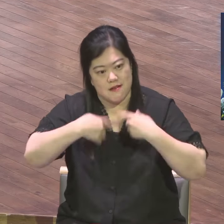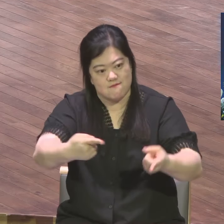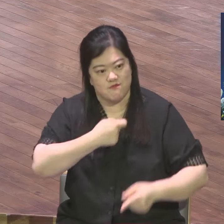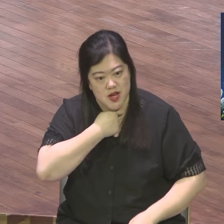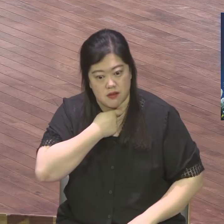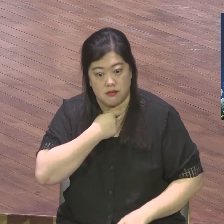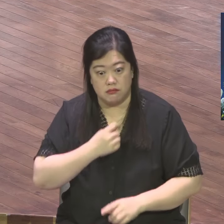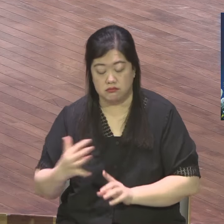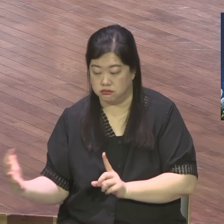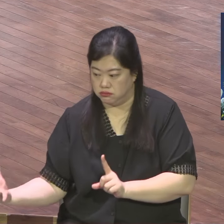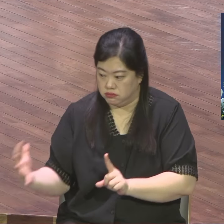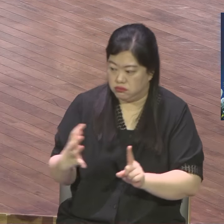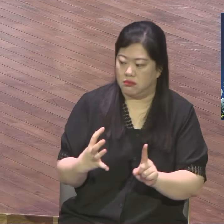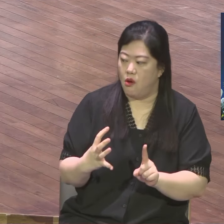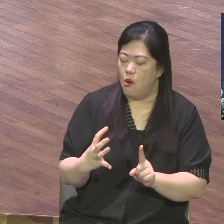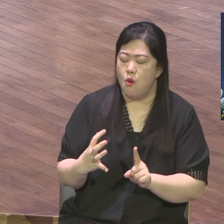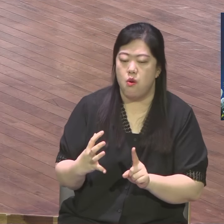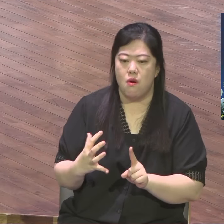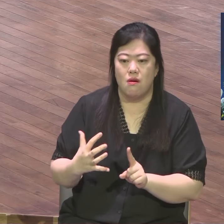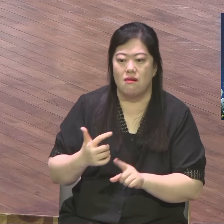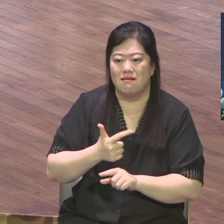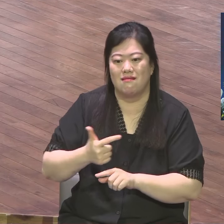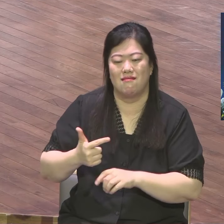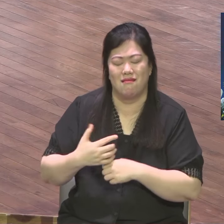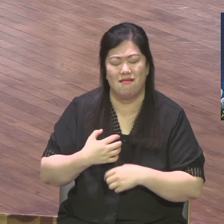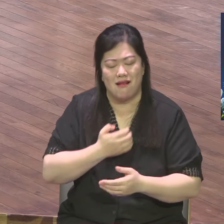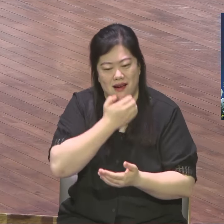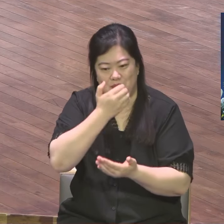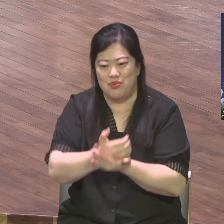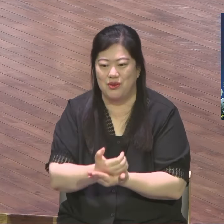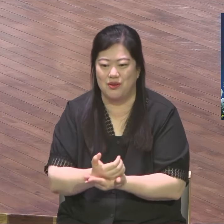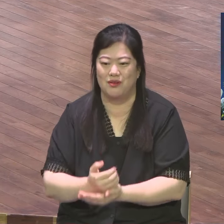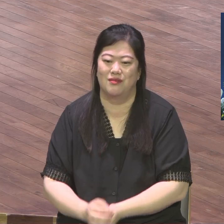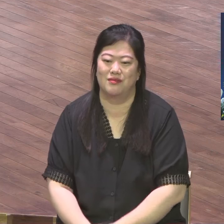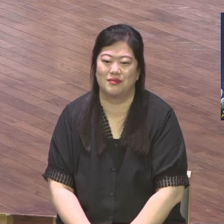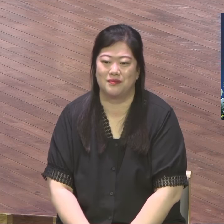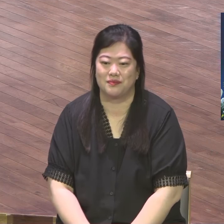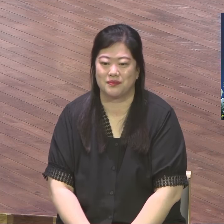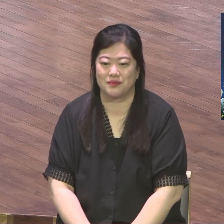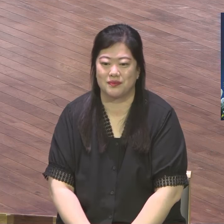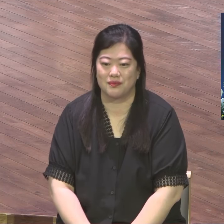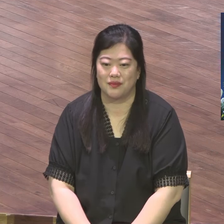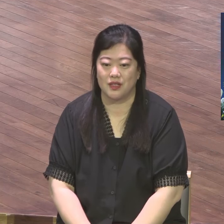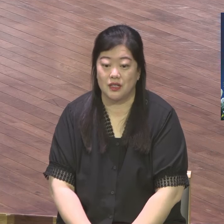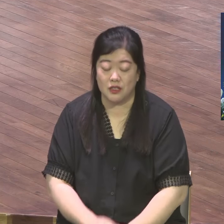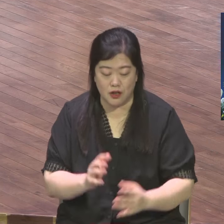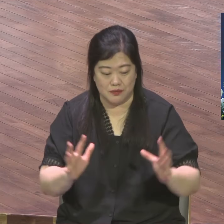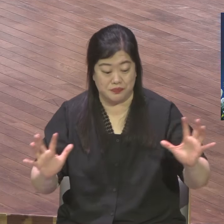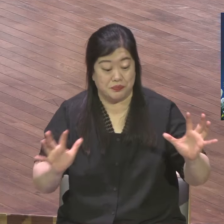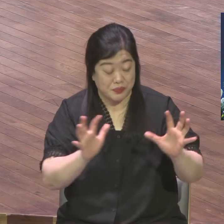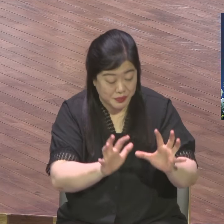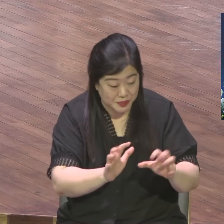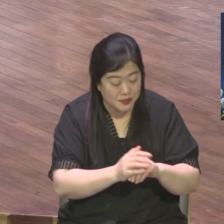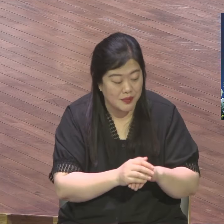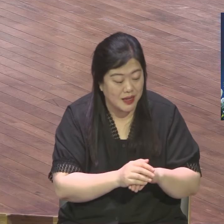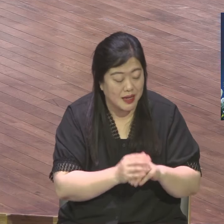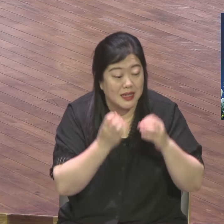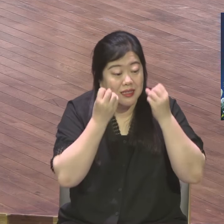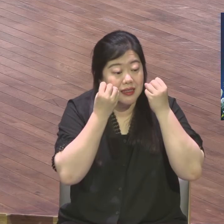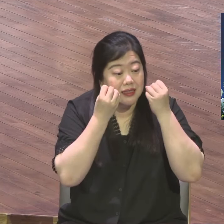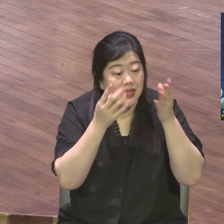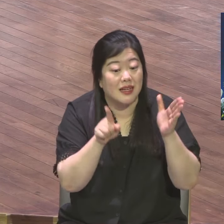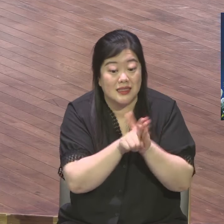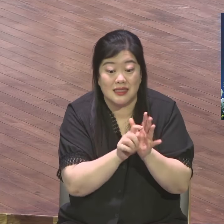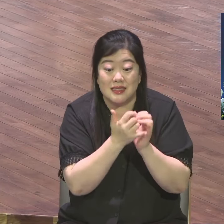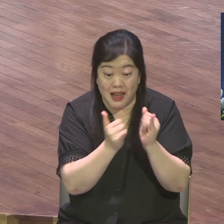참 237 나라. 그래서 제가 볼 때 세 가족들 내가 물었어요. 뽑았습니까? 모른대.